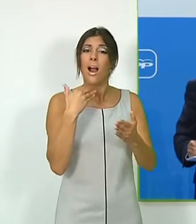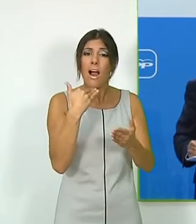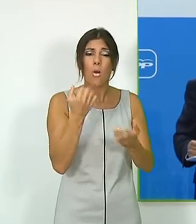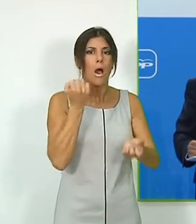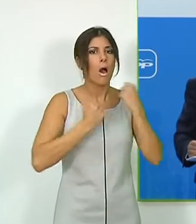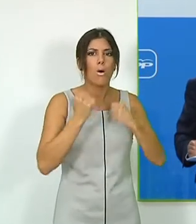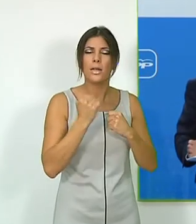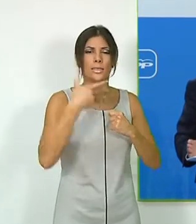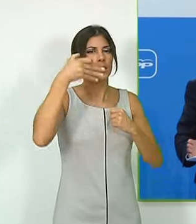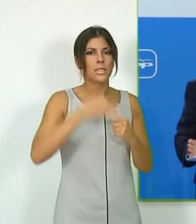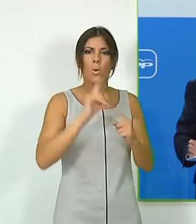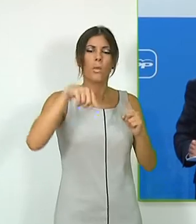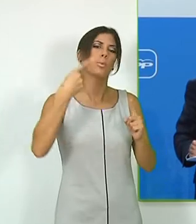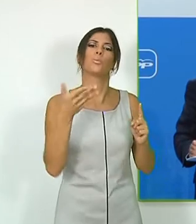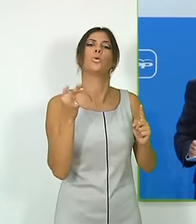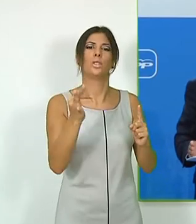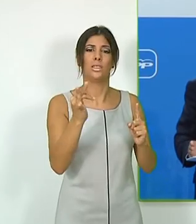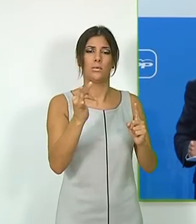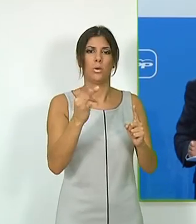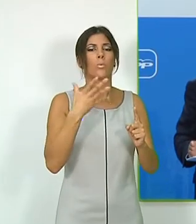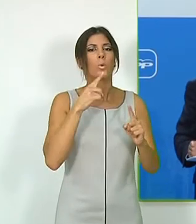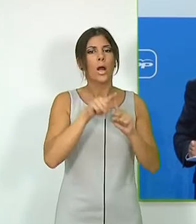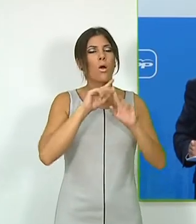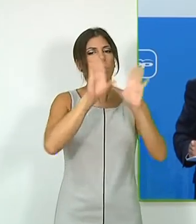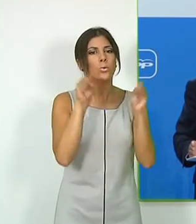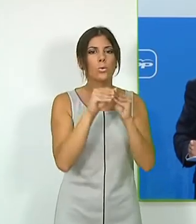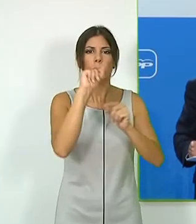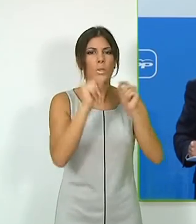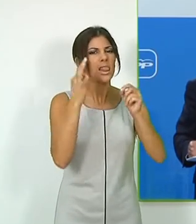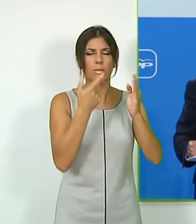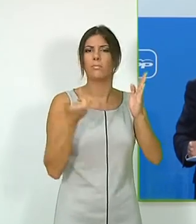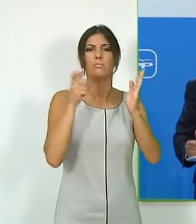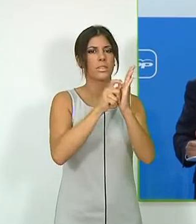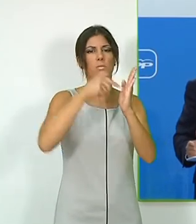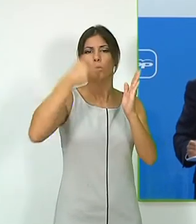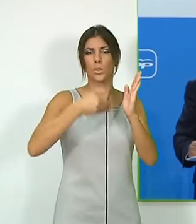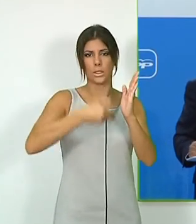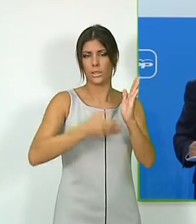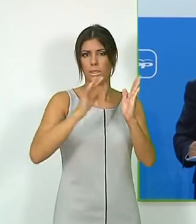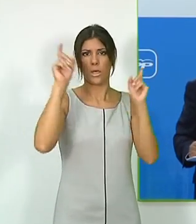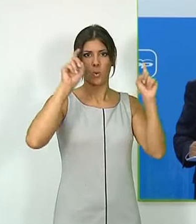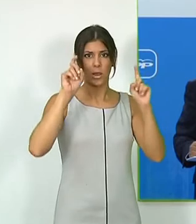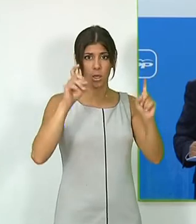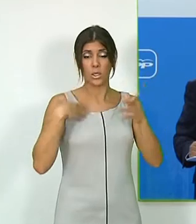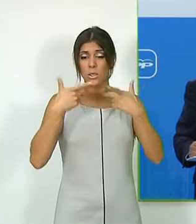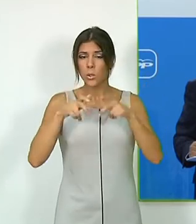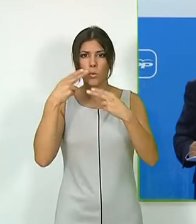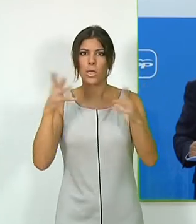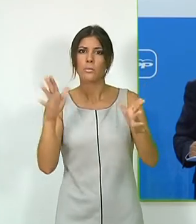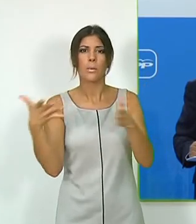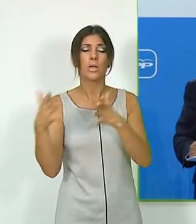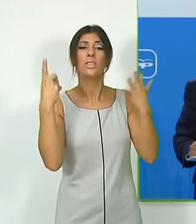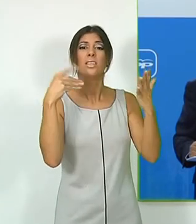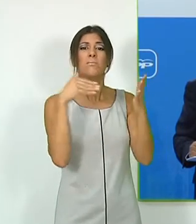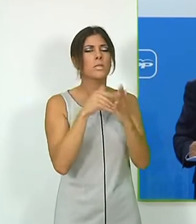pueda ahorrar, que es muchísimo en el conjunto del presupuesto, tiene que ir a educación. Nosotros tenemos un sector público que nos cuesta en torno